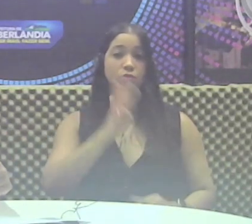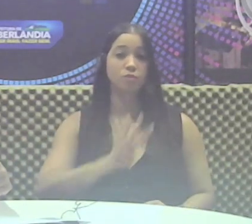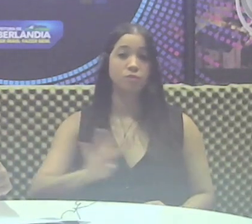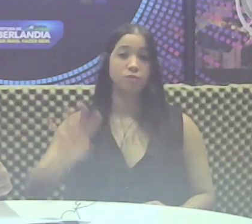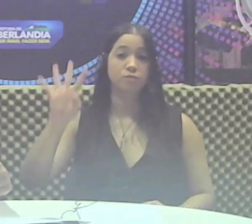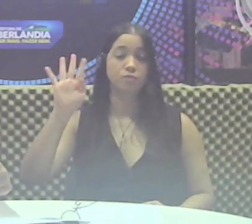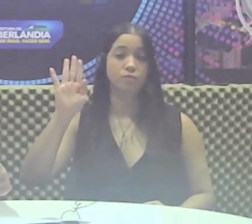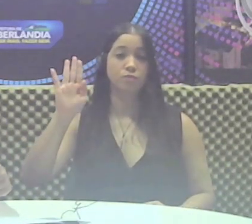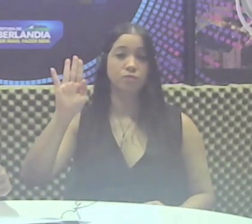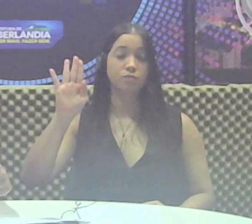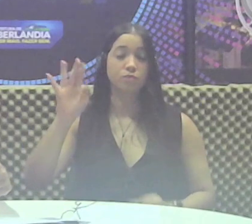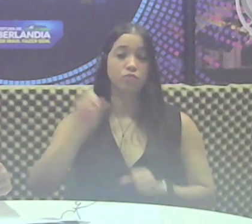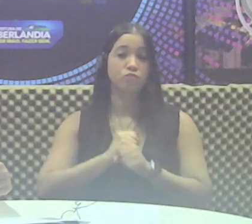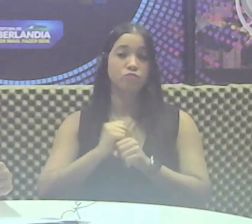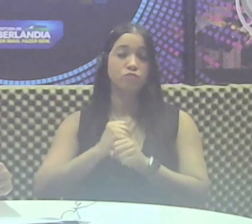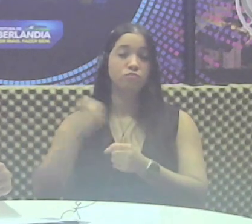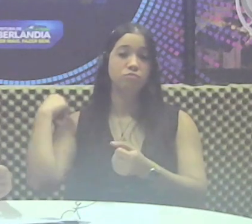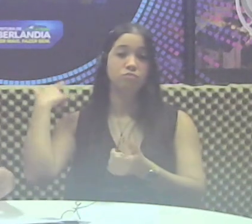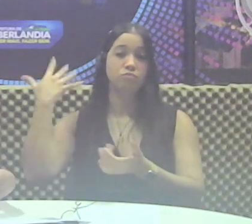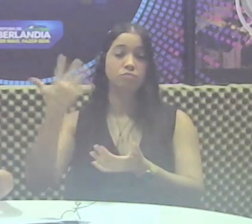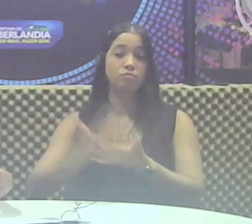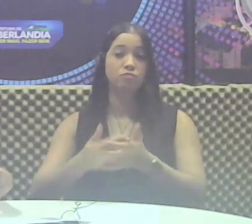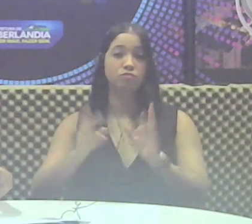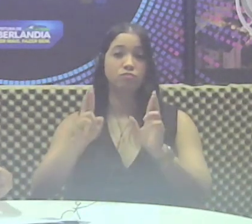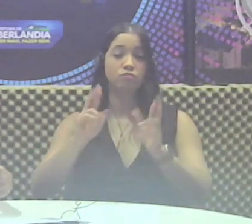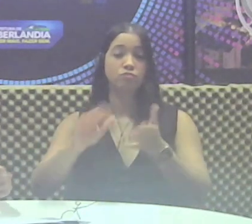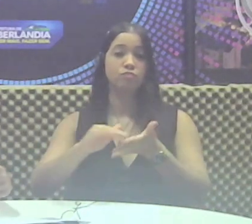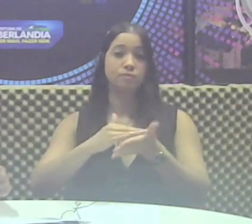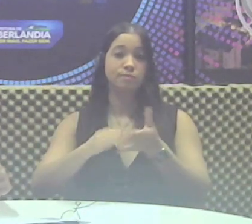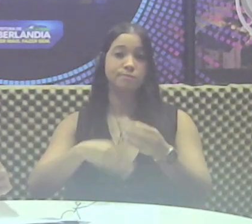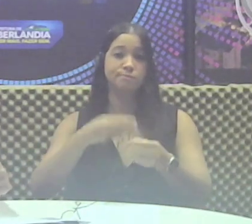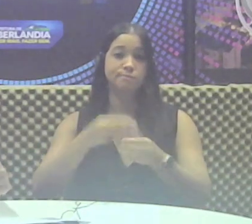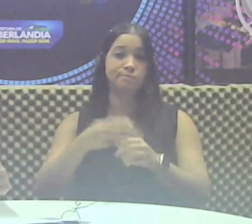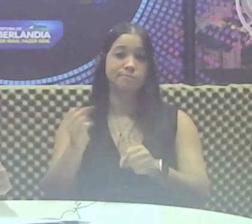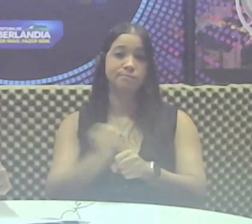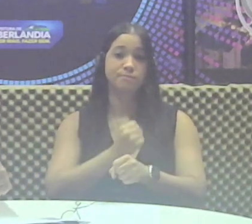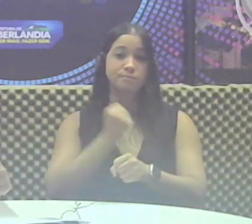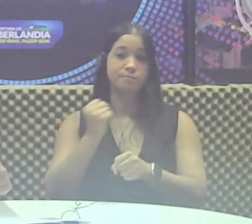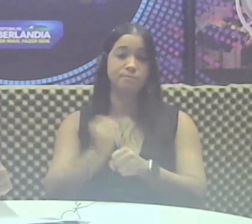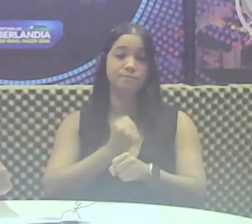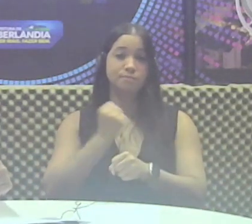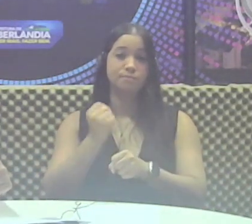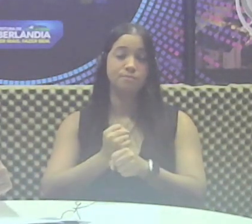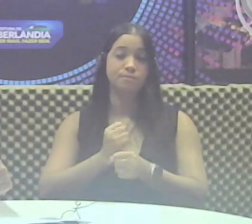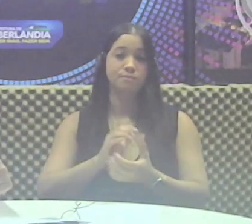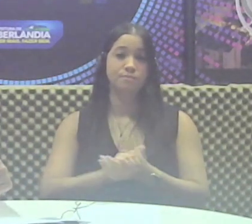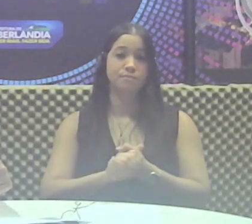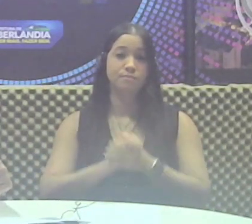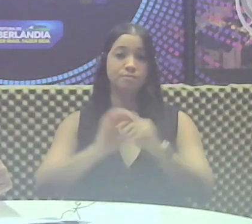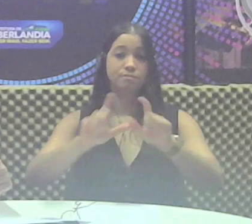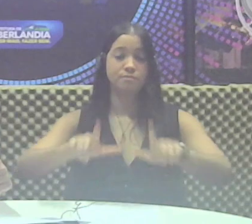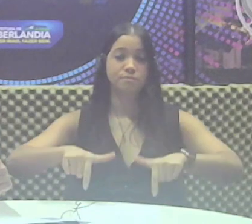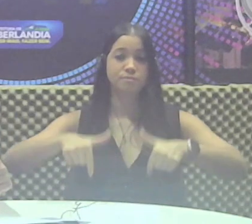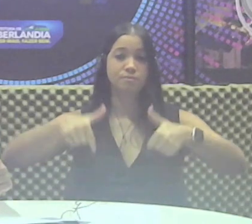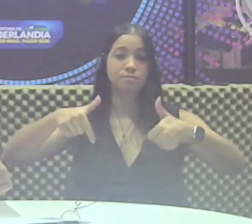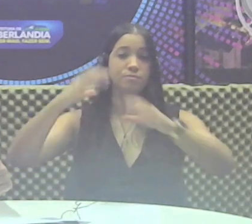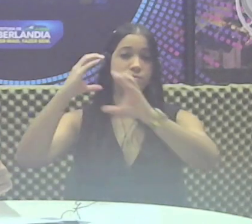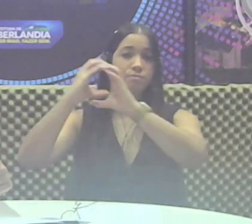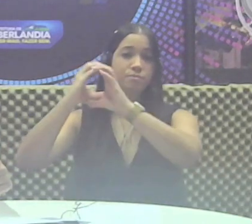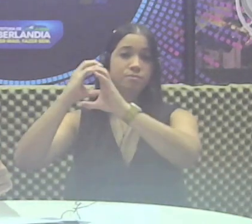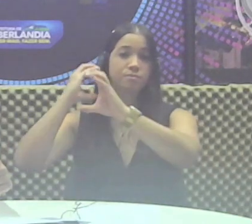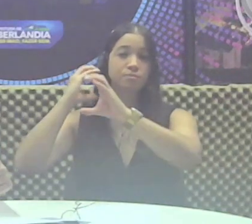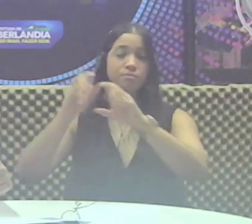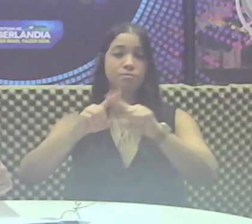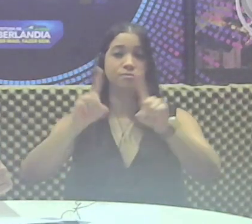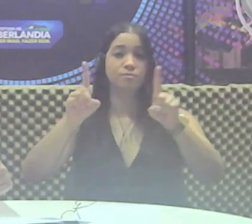por quatro mandatos e, nos últimos anos, titular da Secretaria Municipal de Obras. Pela sua atuação como engenheiro e